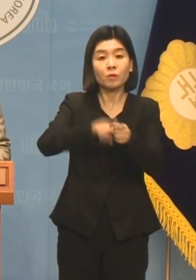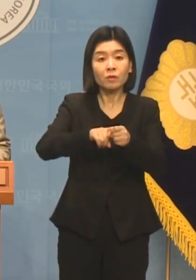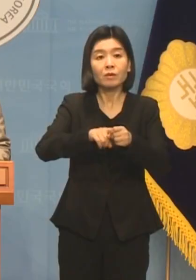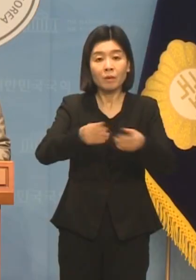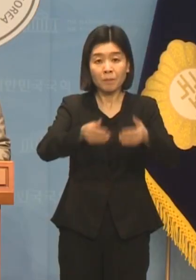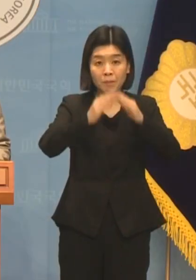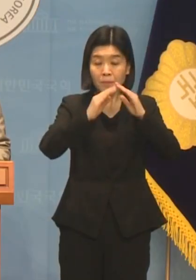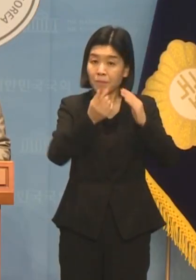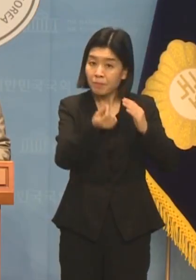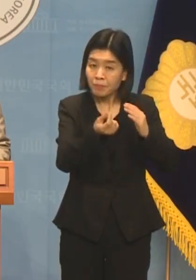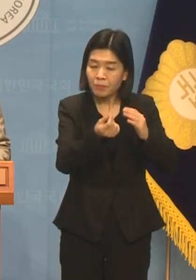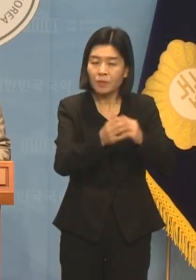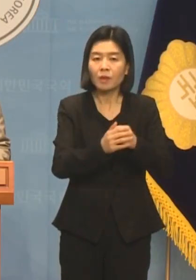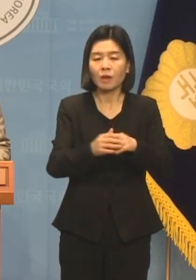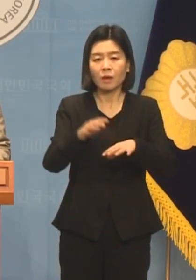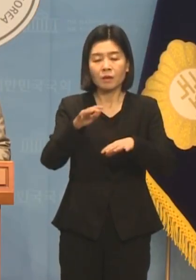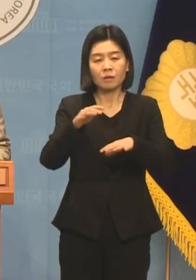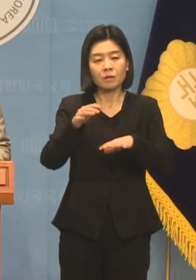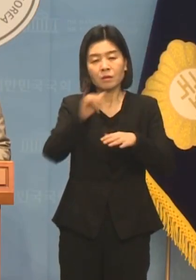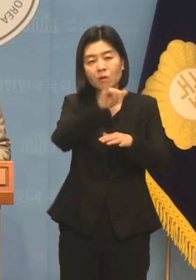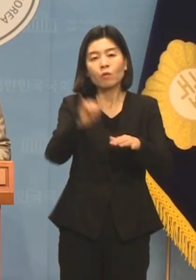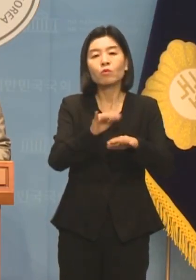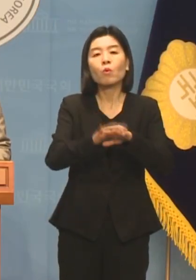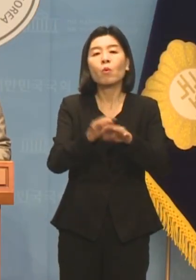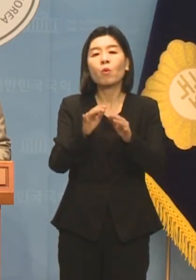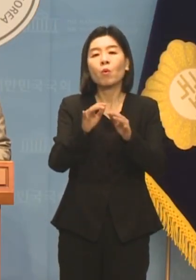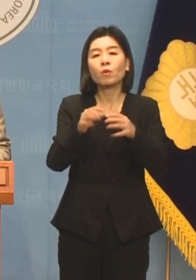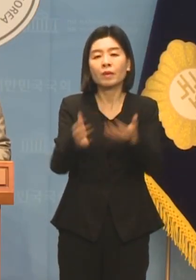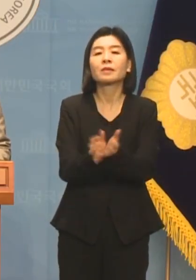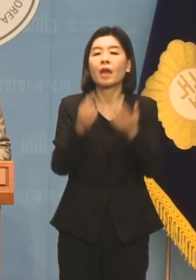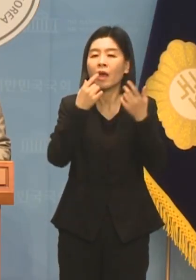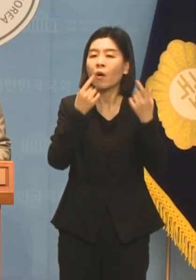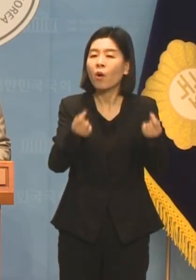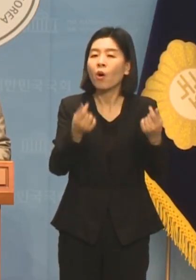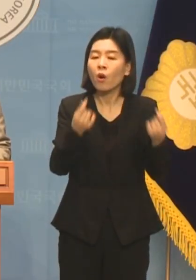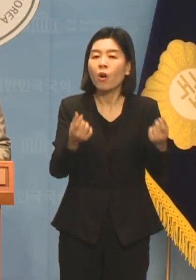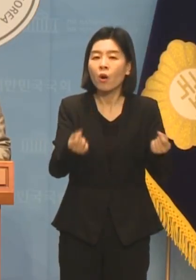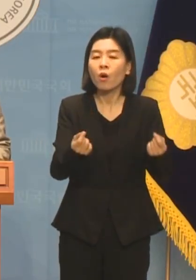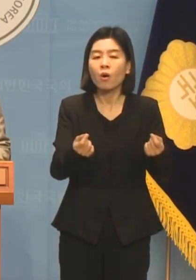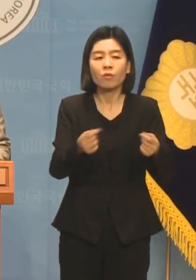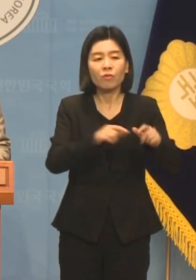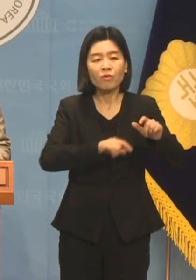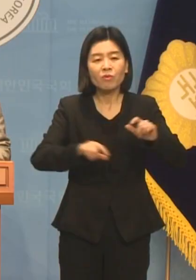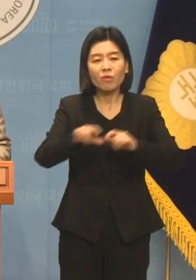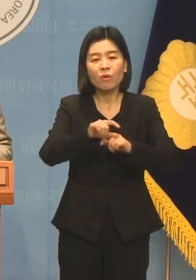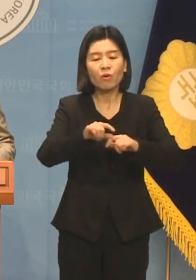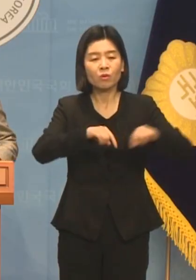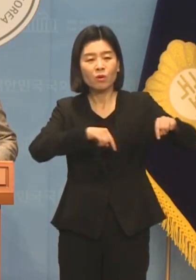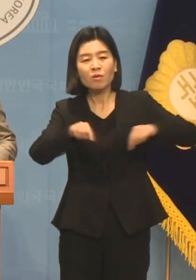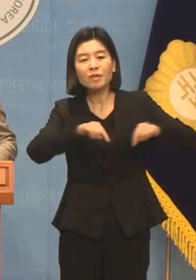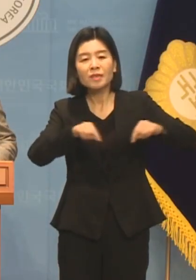창립되었습니다마는 전농과 유사하게 농민운동이 아닌 정치 집단보다 더 정치